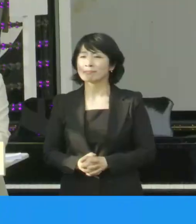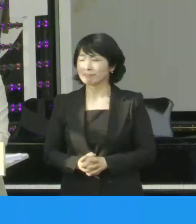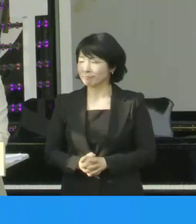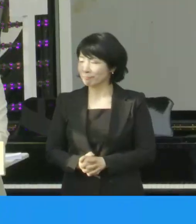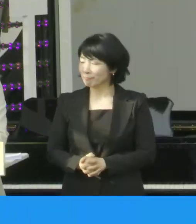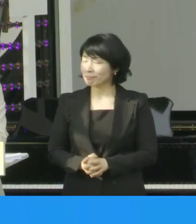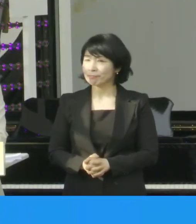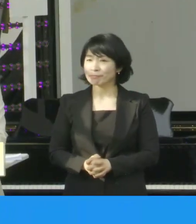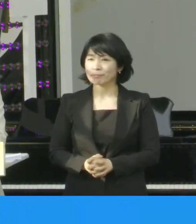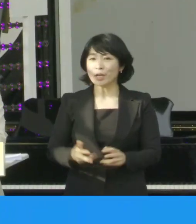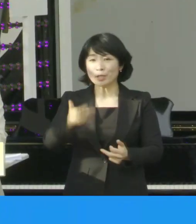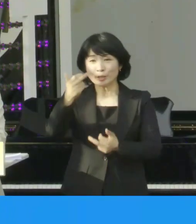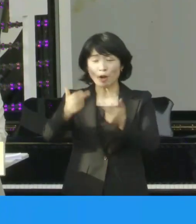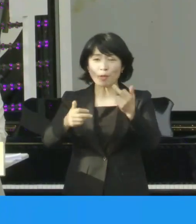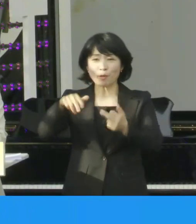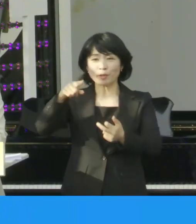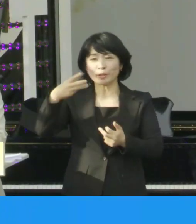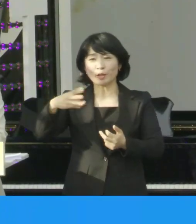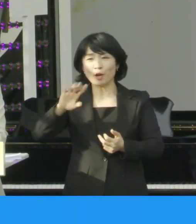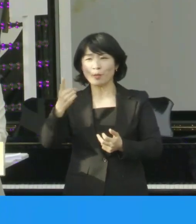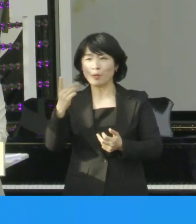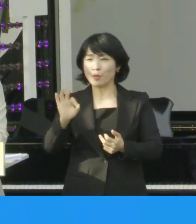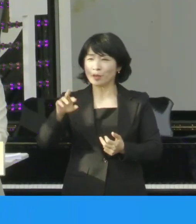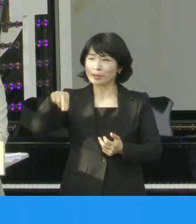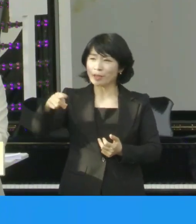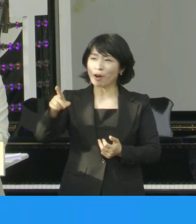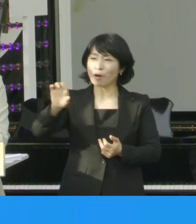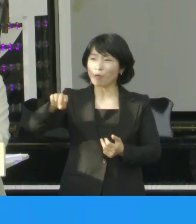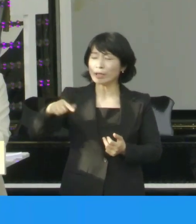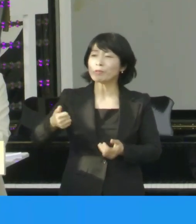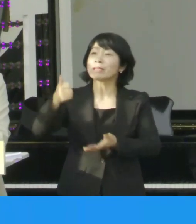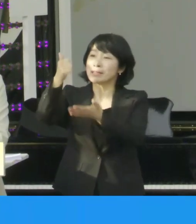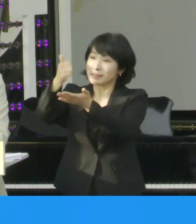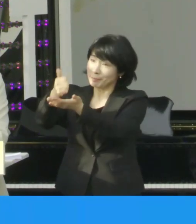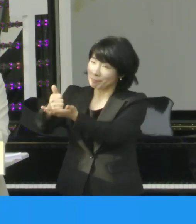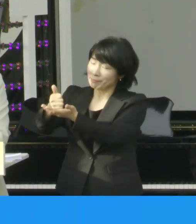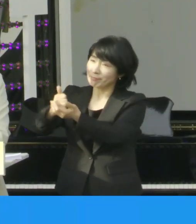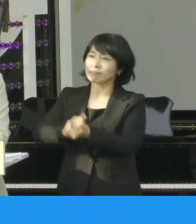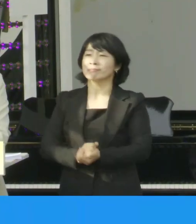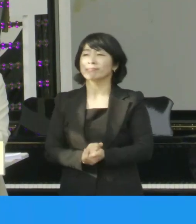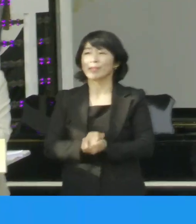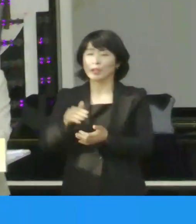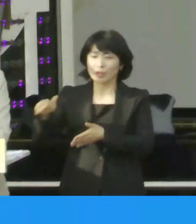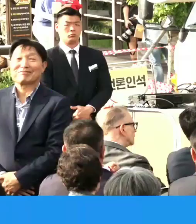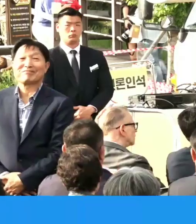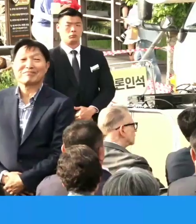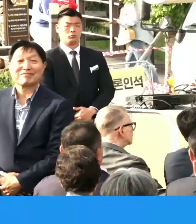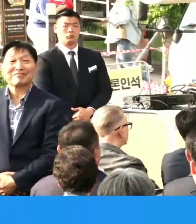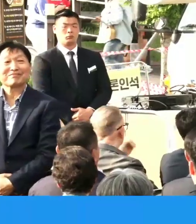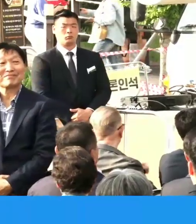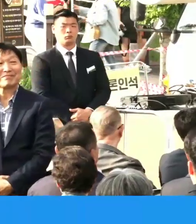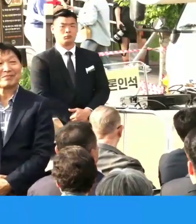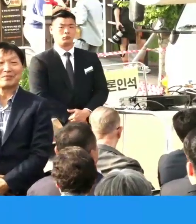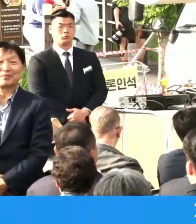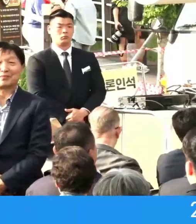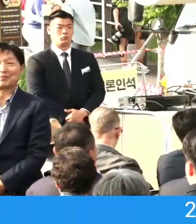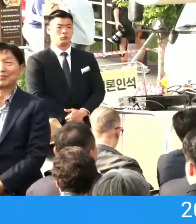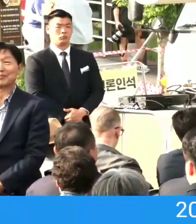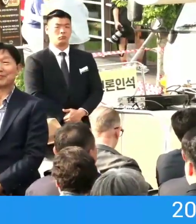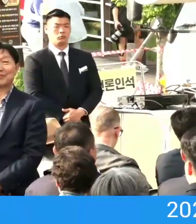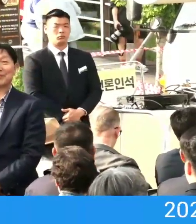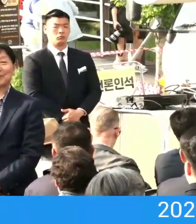네, 설봉서울 원장 안인식님, 새마을동구 이사장 이상필님, 경기신용보증재단 지점장